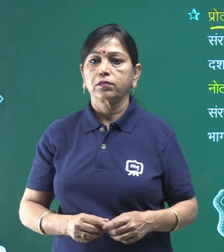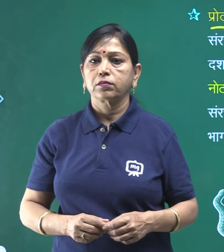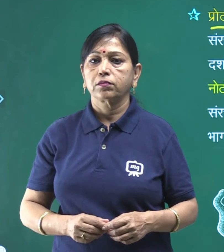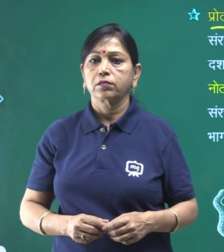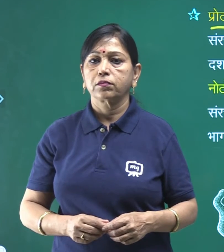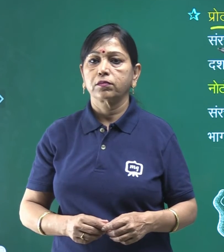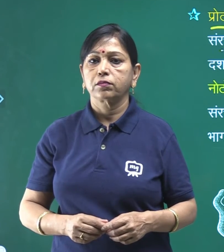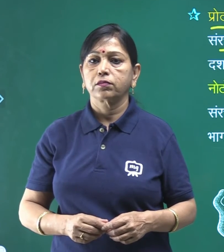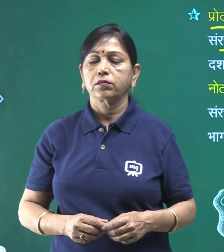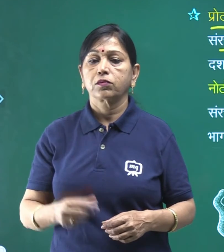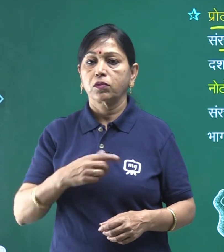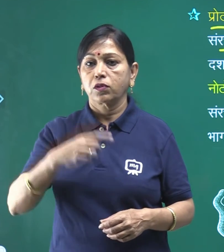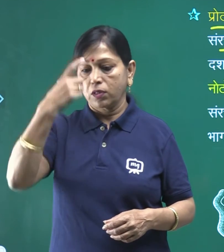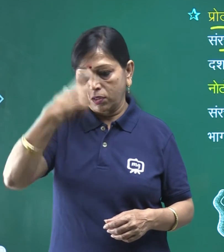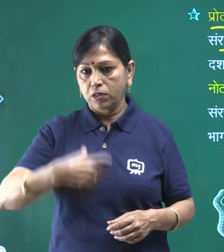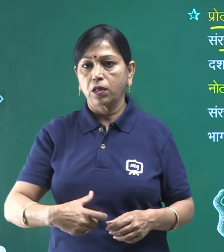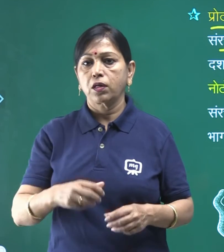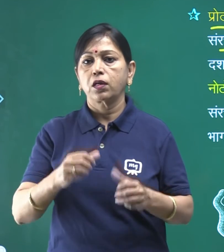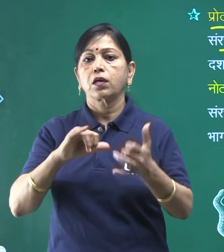ये शारीरिक संरचनाओं के